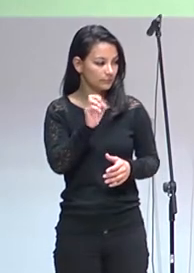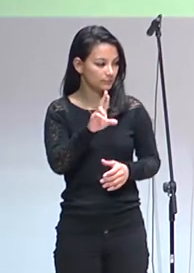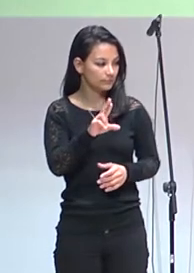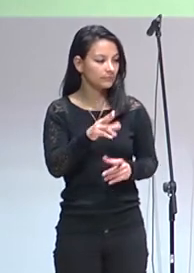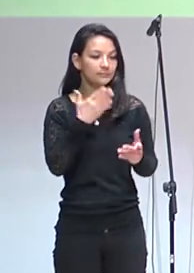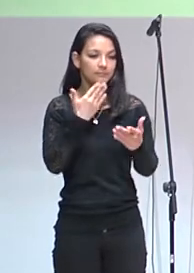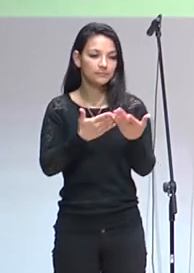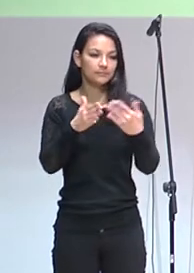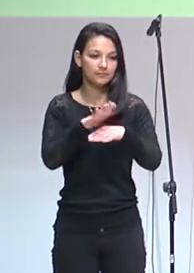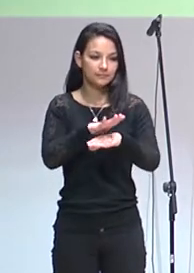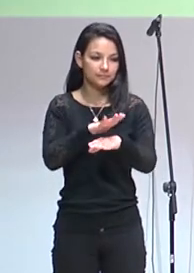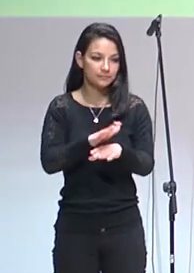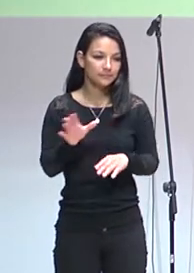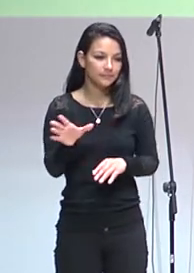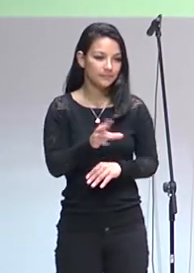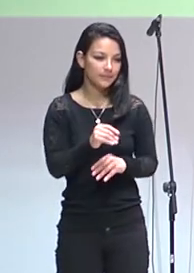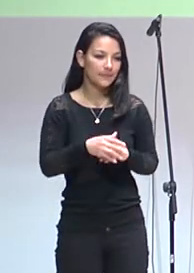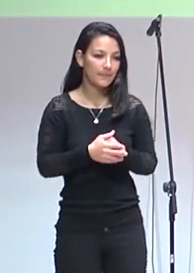muy buenas tardes.